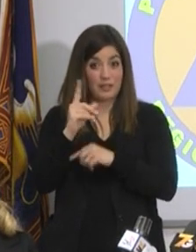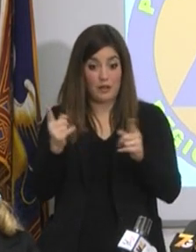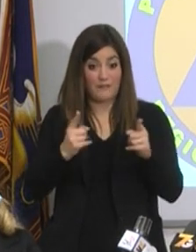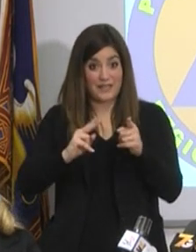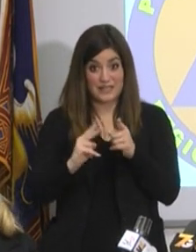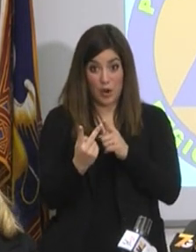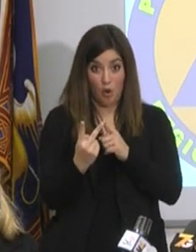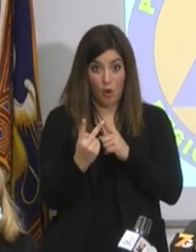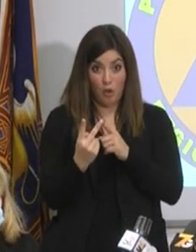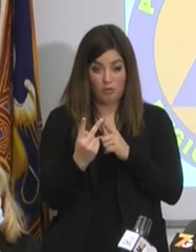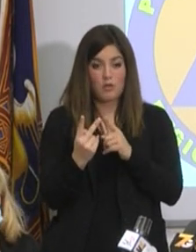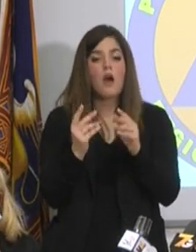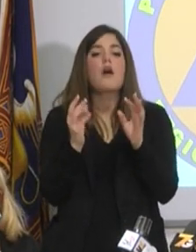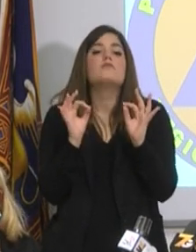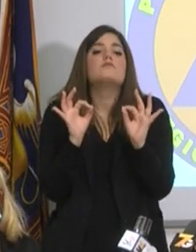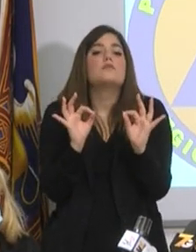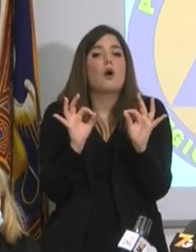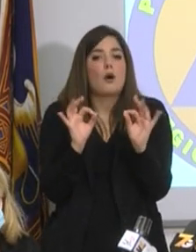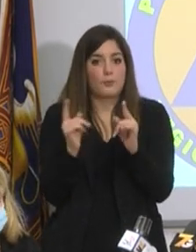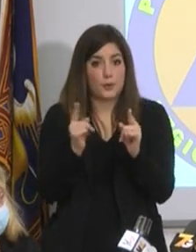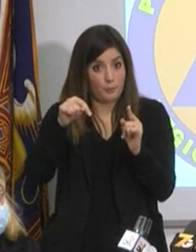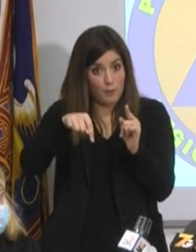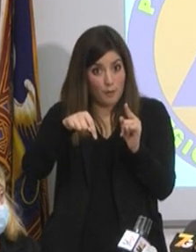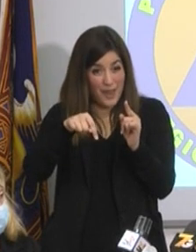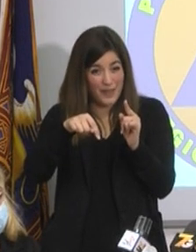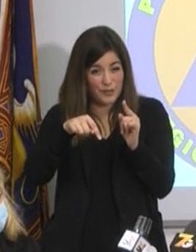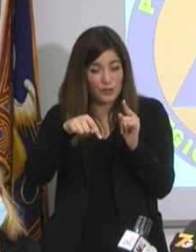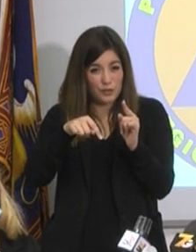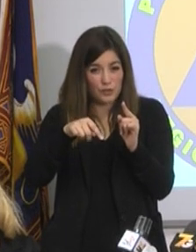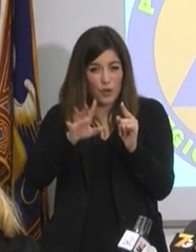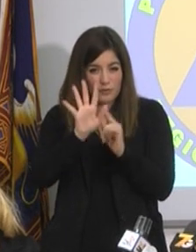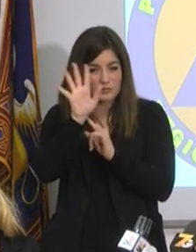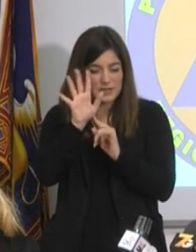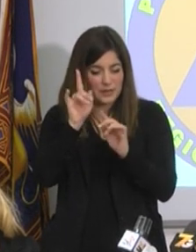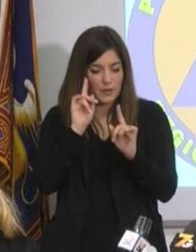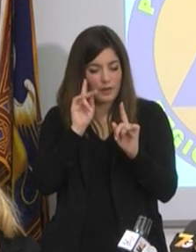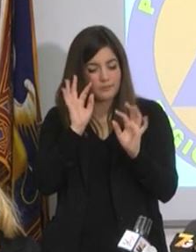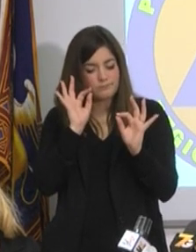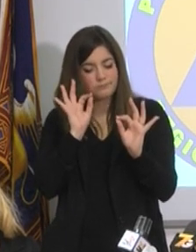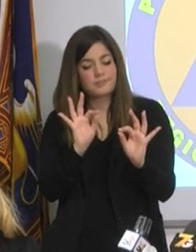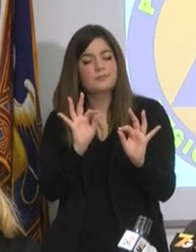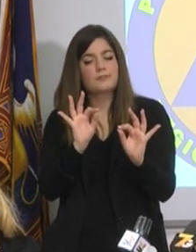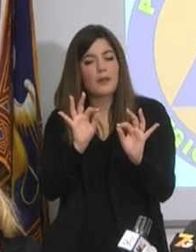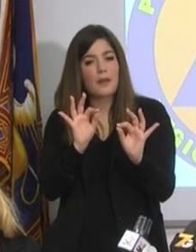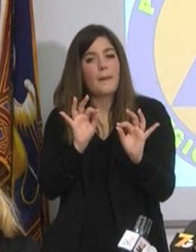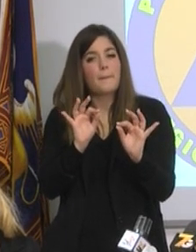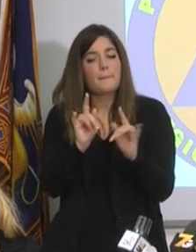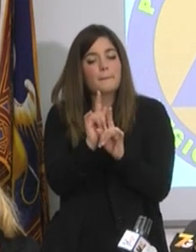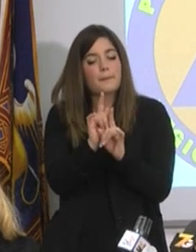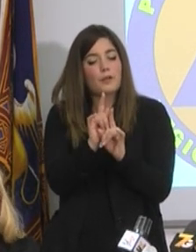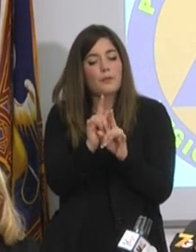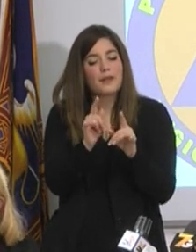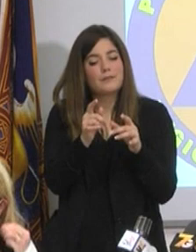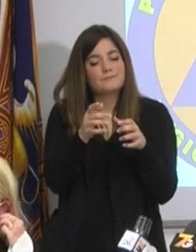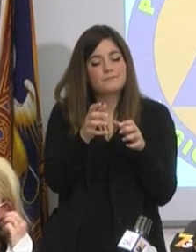covip che si caratterizza di meno in questo momento in questo momento con le terapie intensive si